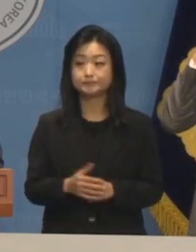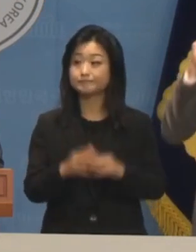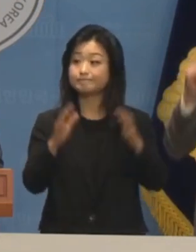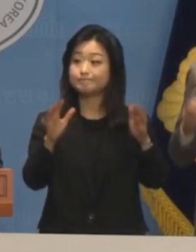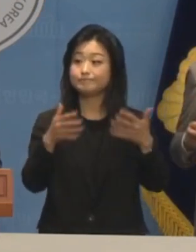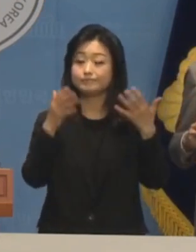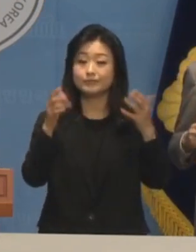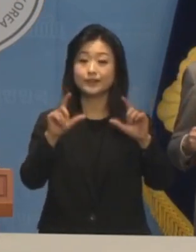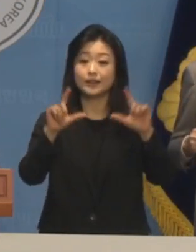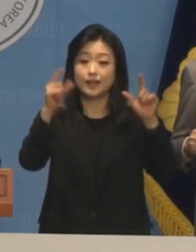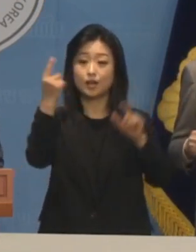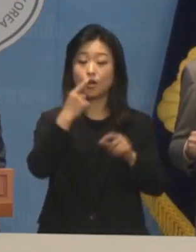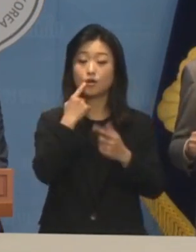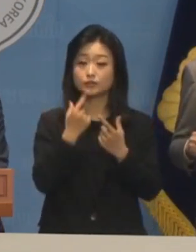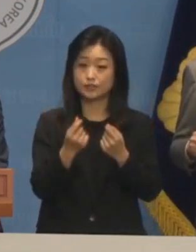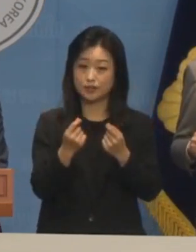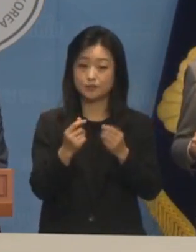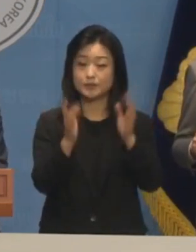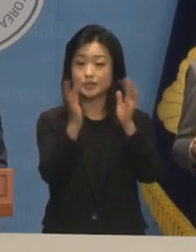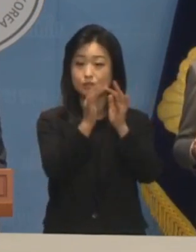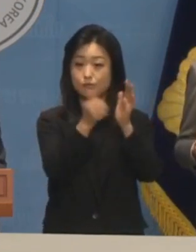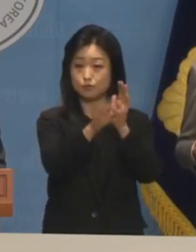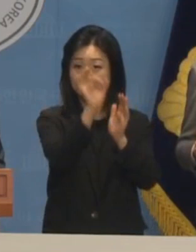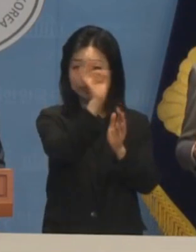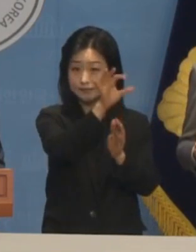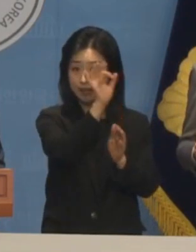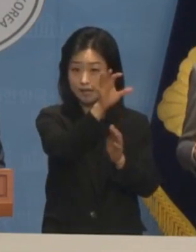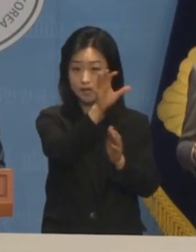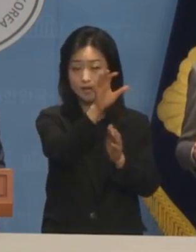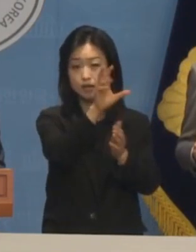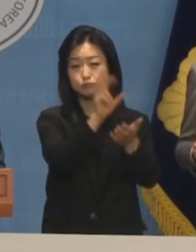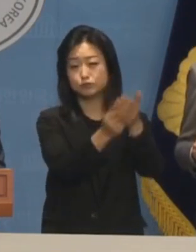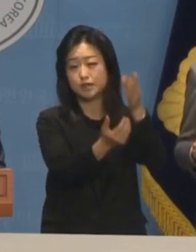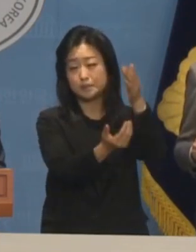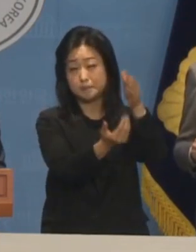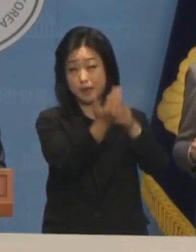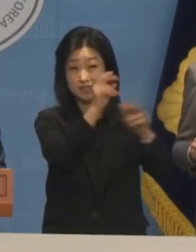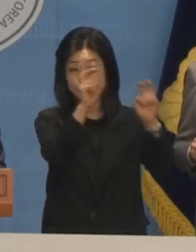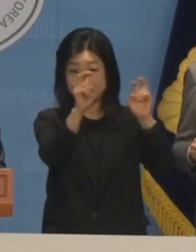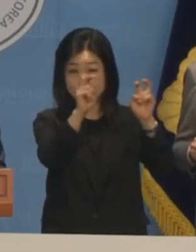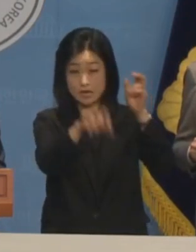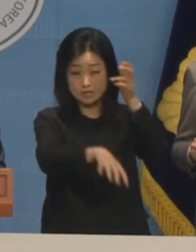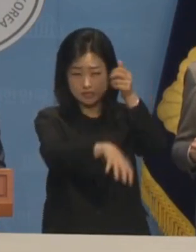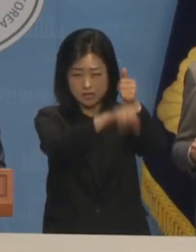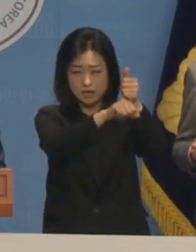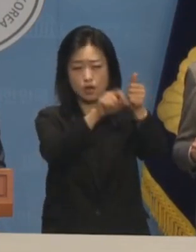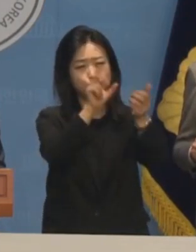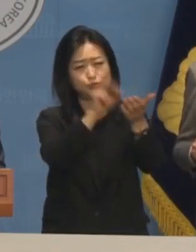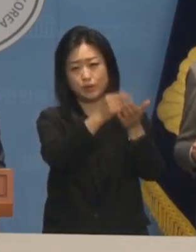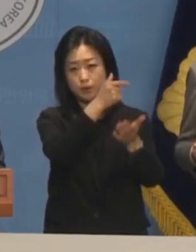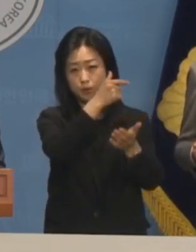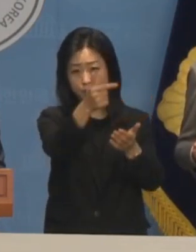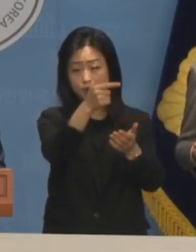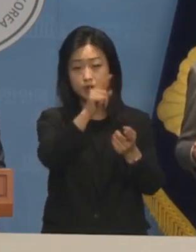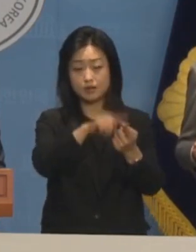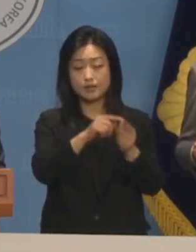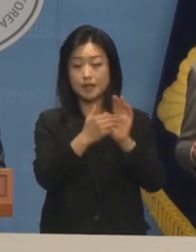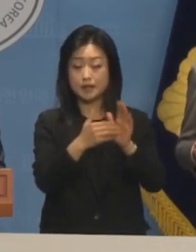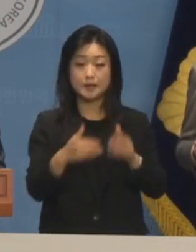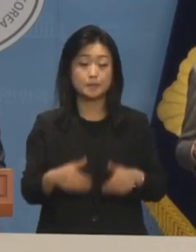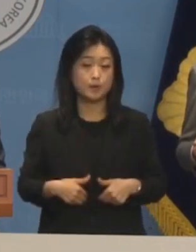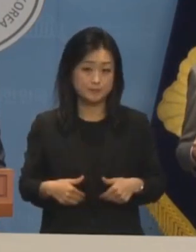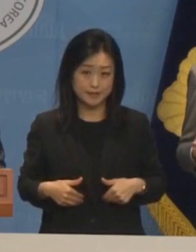가을이 오듯이 온라인 플랫폼에 관한 제도 개선 논의가 무르익어가고 있습니다. 제대로 결실을 맞아야 할